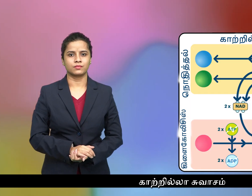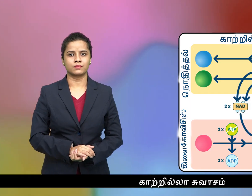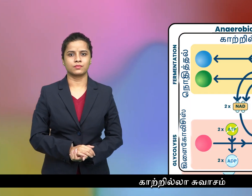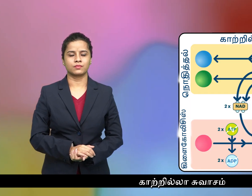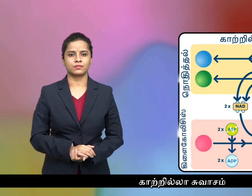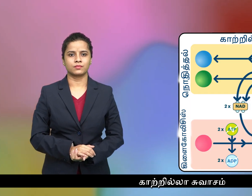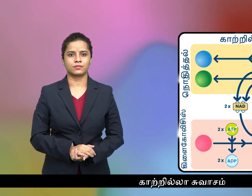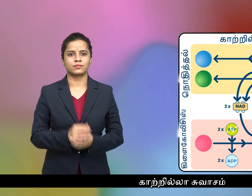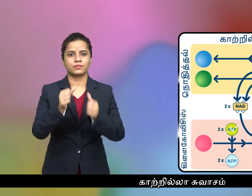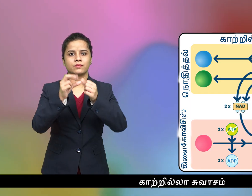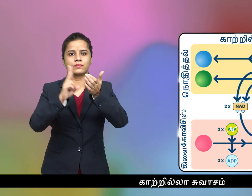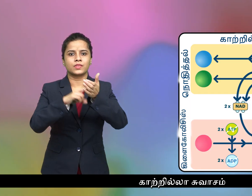காற்றில்லா சுவாசம்,